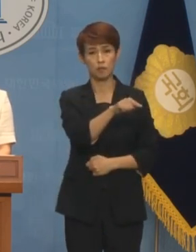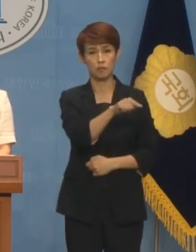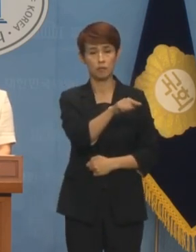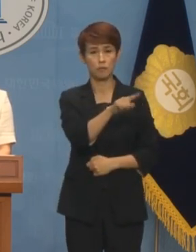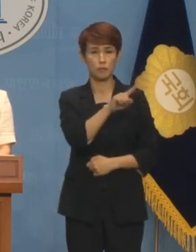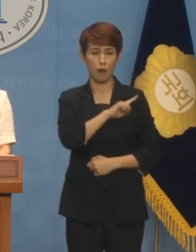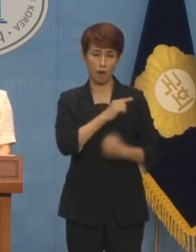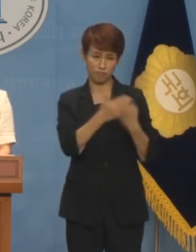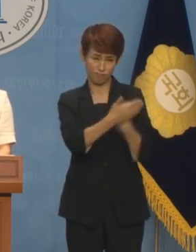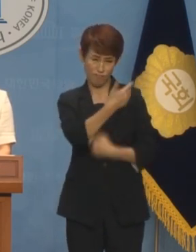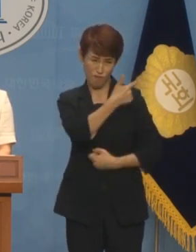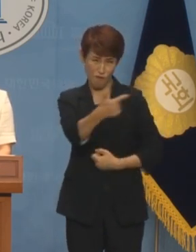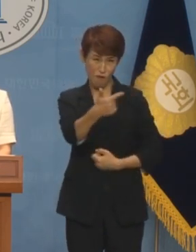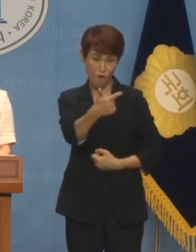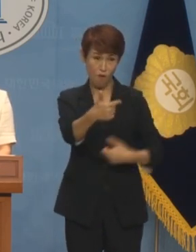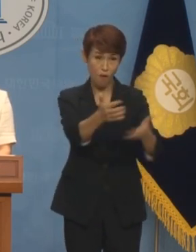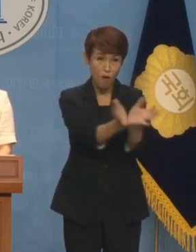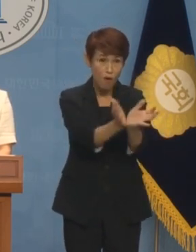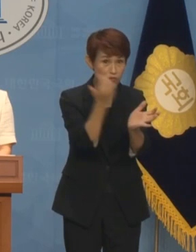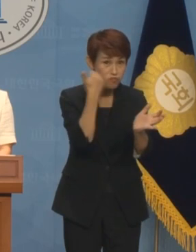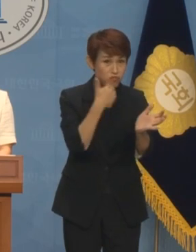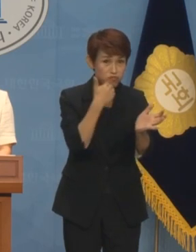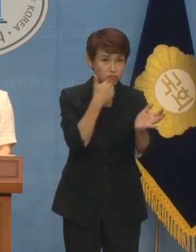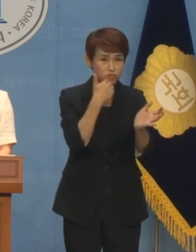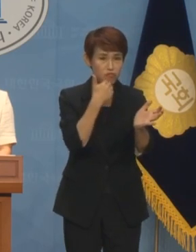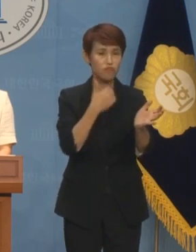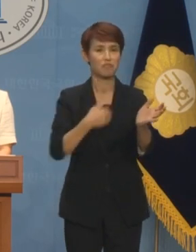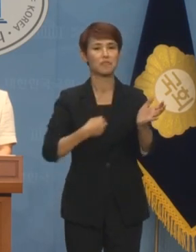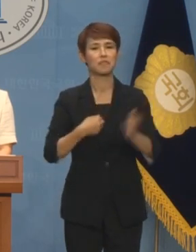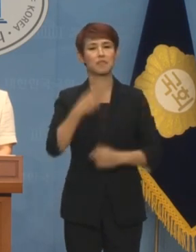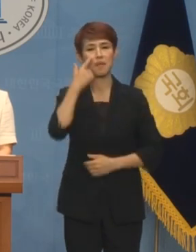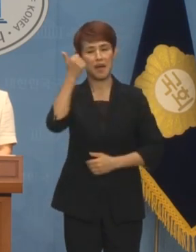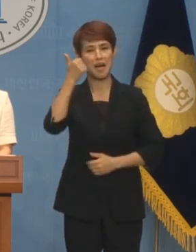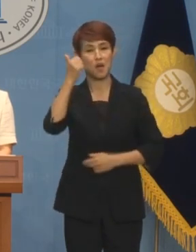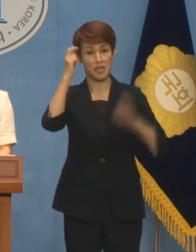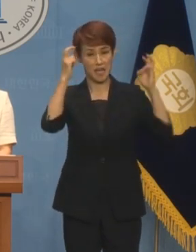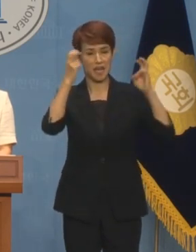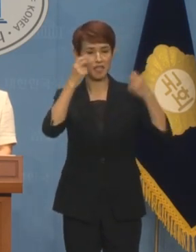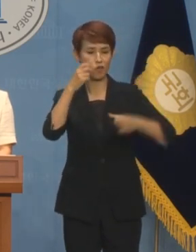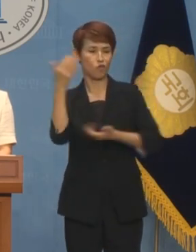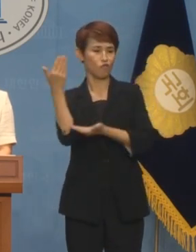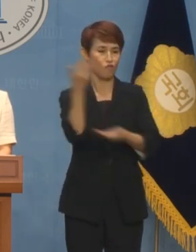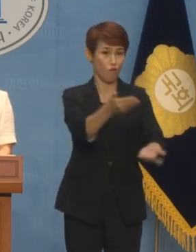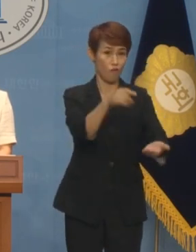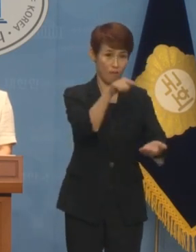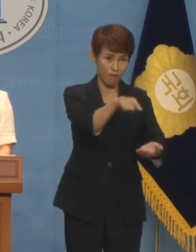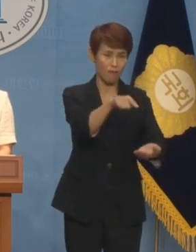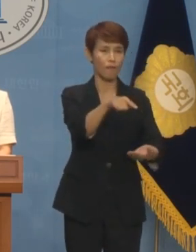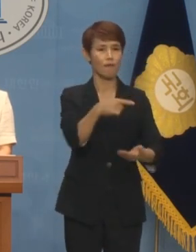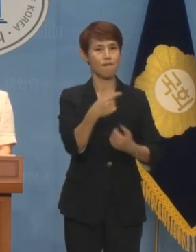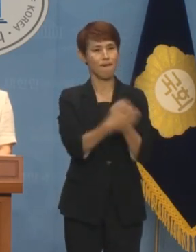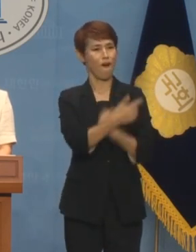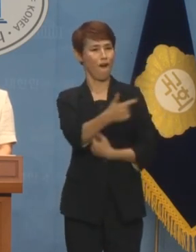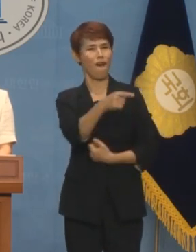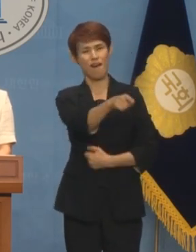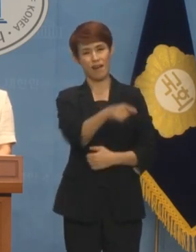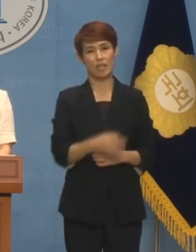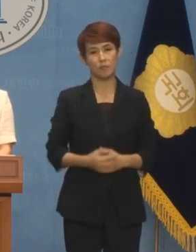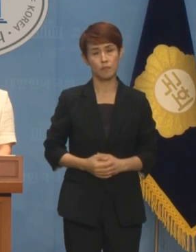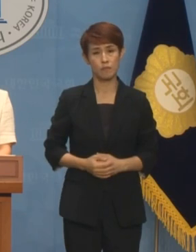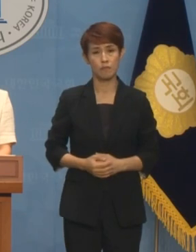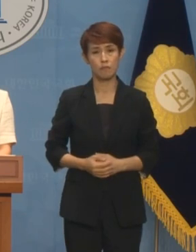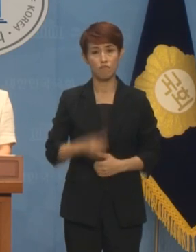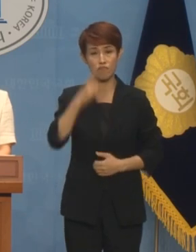큰 혜택을 볼 집단은 세습 경영을 하겠다라는 재벌가뿐이라는 말입니다.